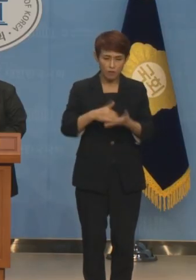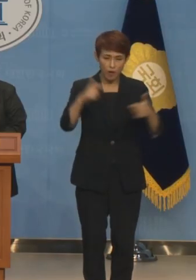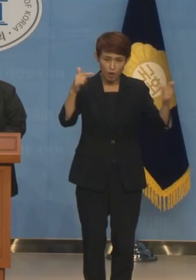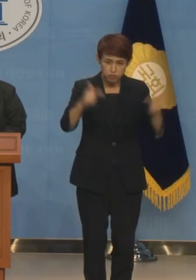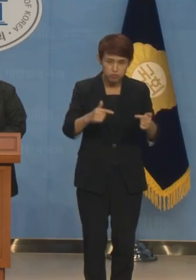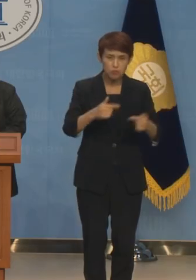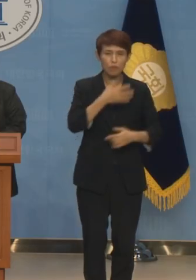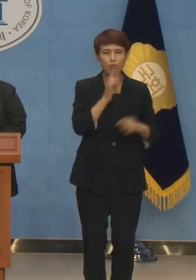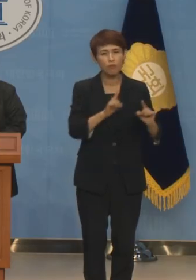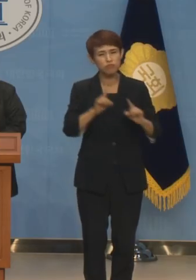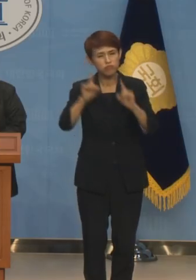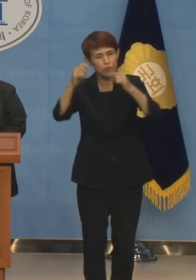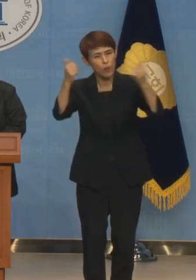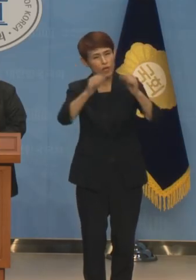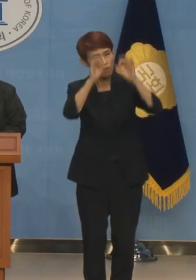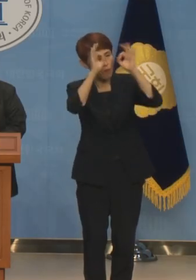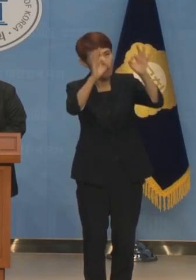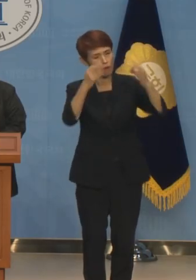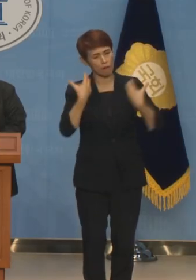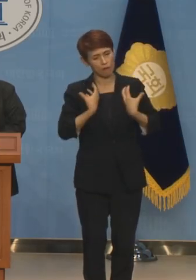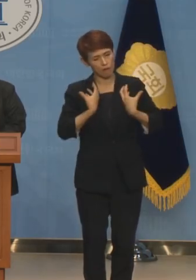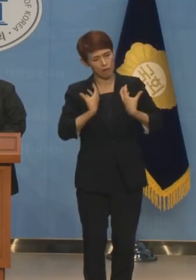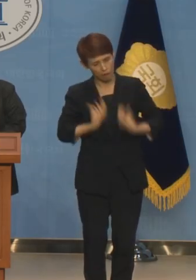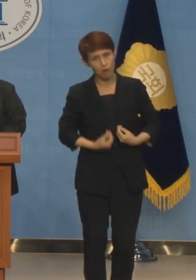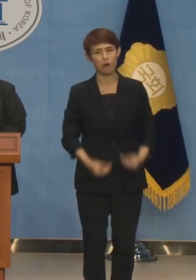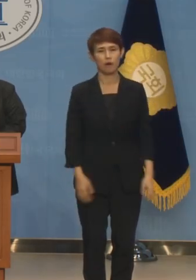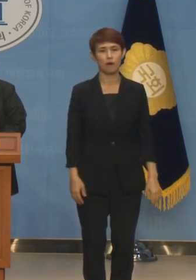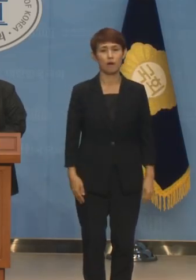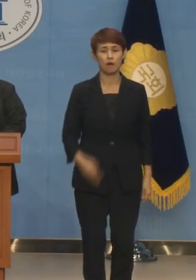다시 한번 절망했습니다.